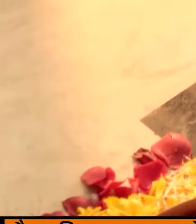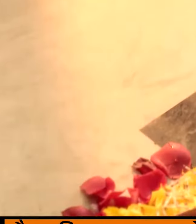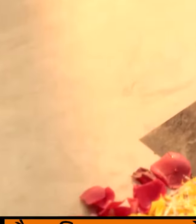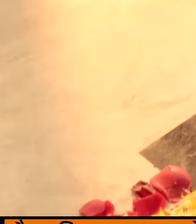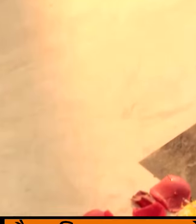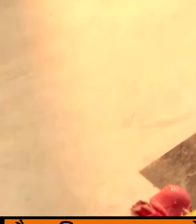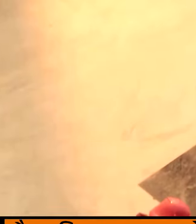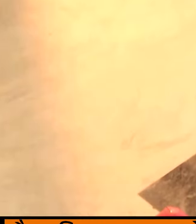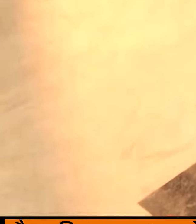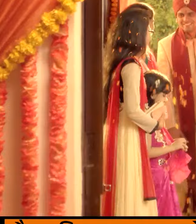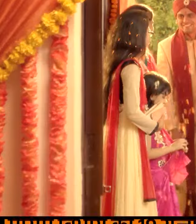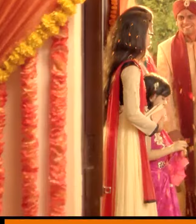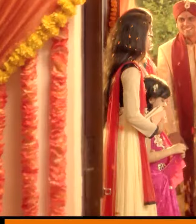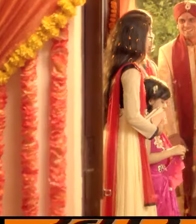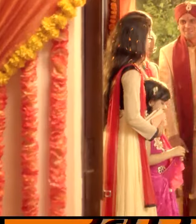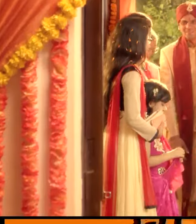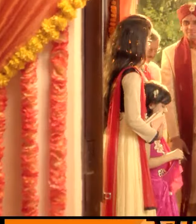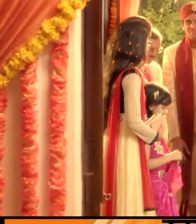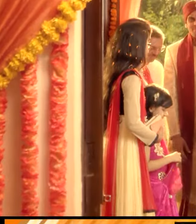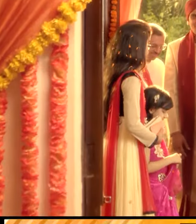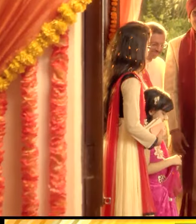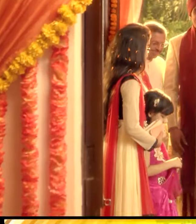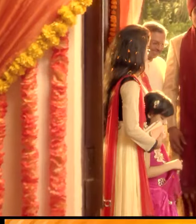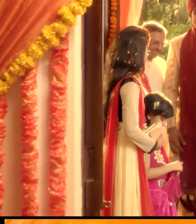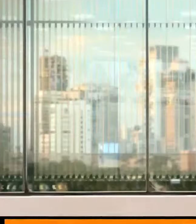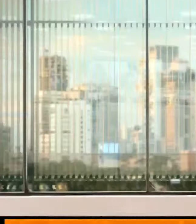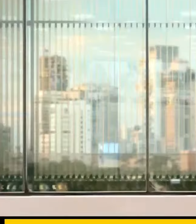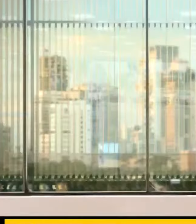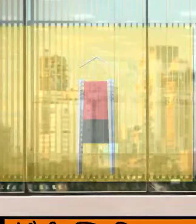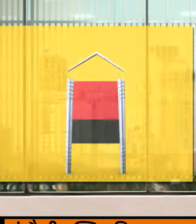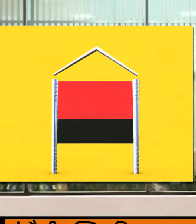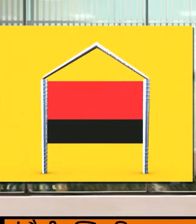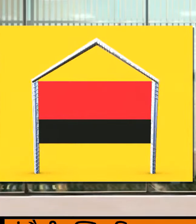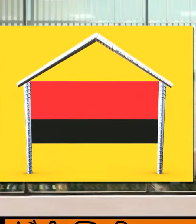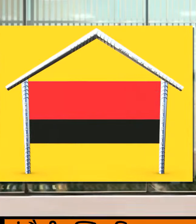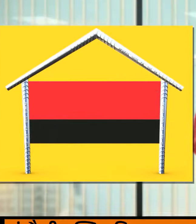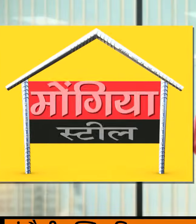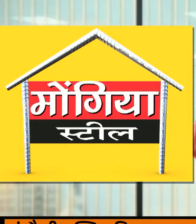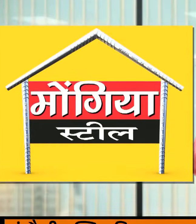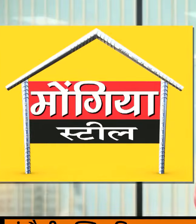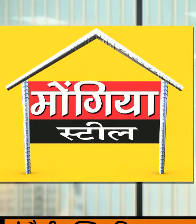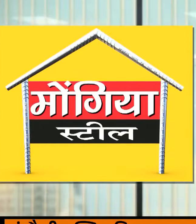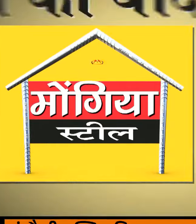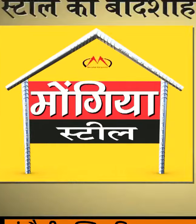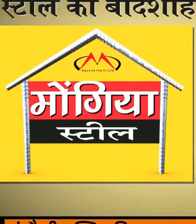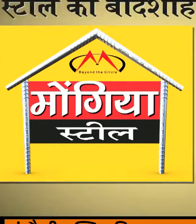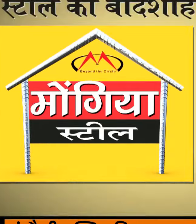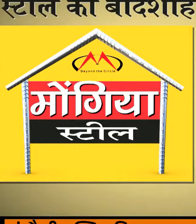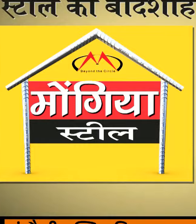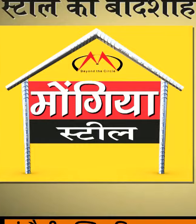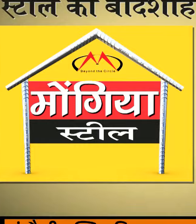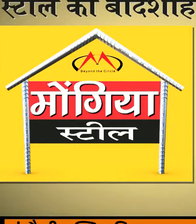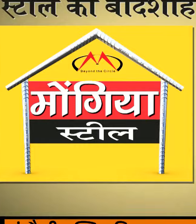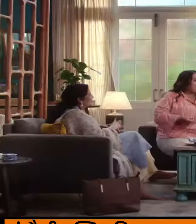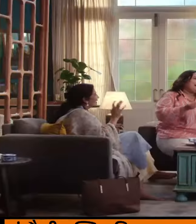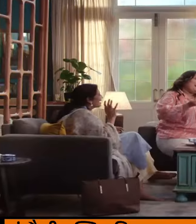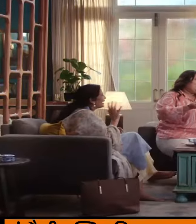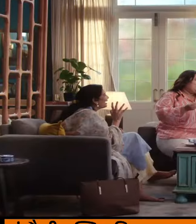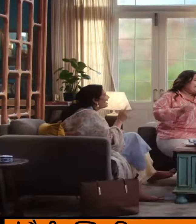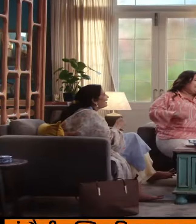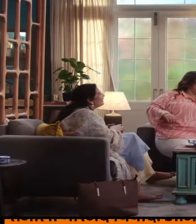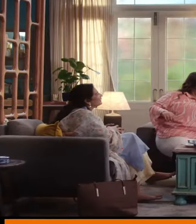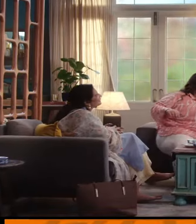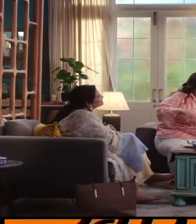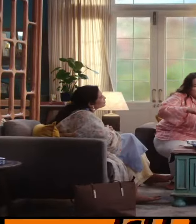बेटियां घर की बुनियाद कहलाती हैं। बेटियों को सलाम करता है मोंगिया स्टील, स्टील का बादशाह।